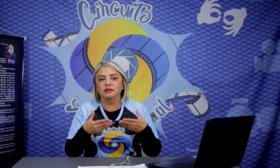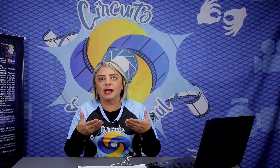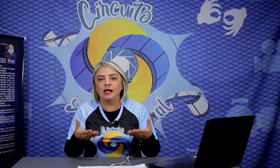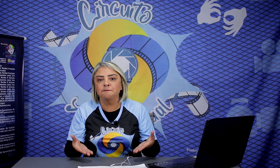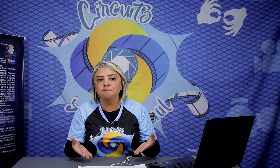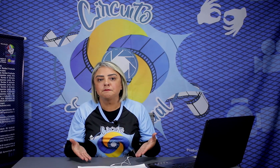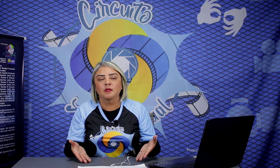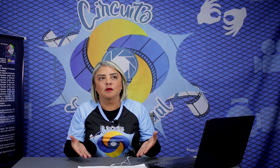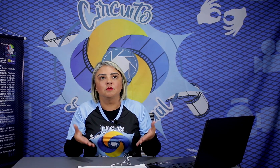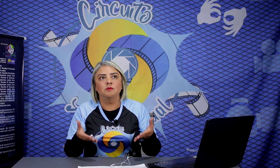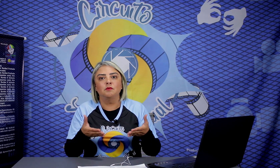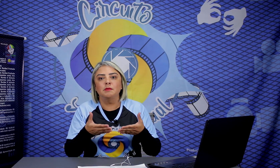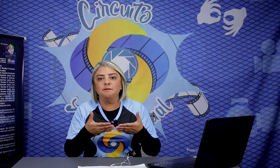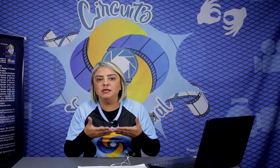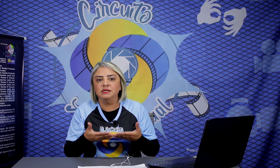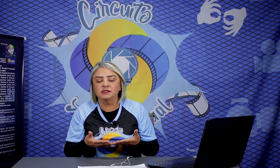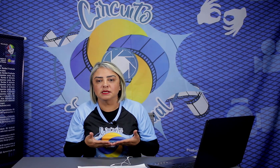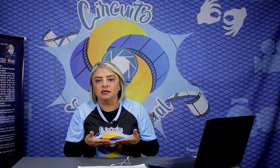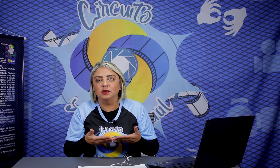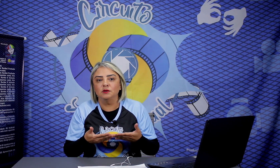interpretar uma missa e eu não